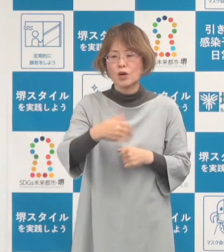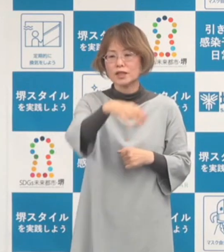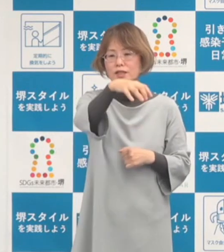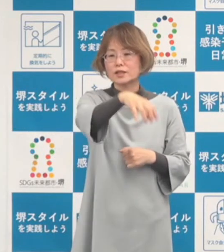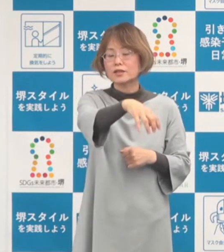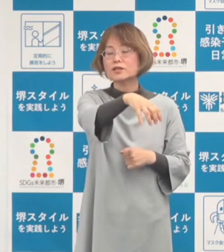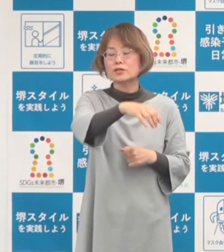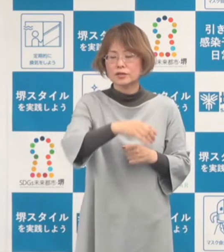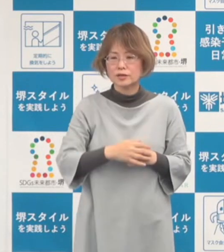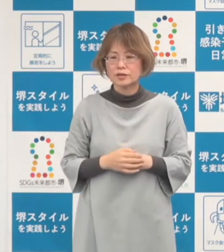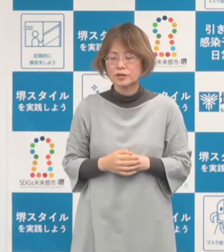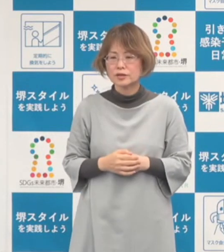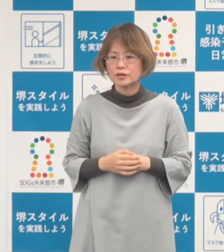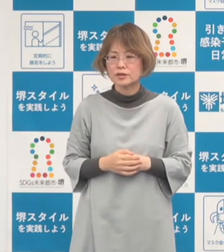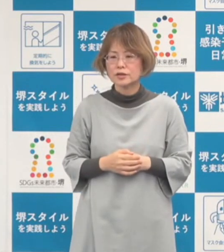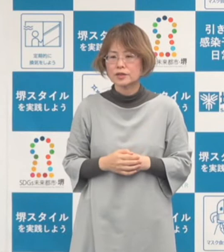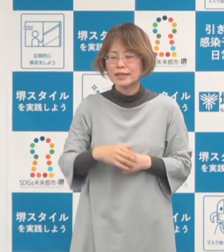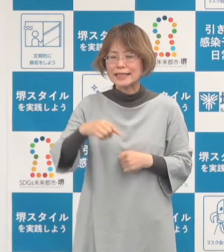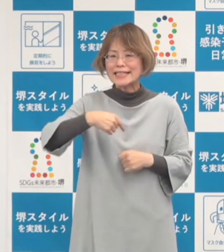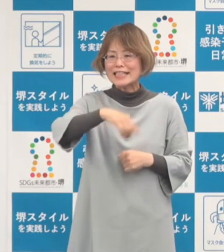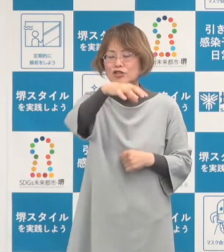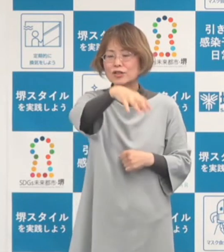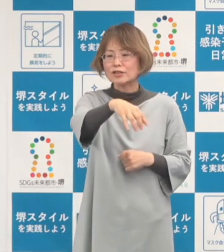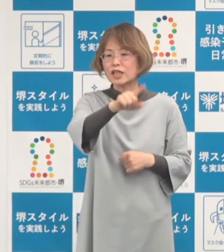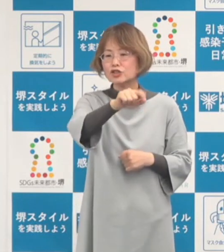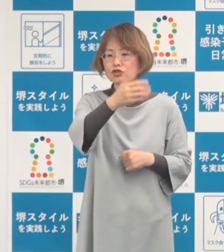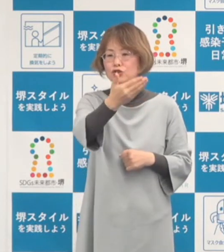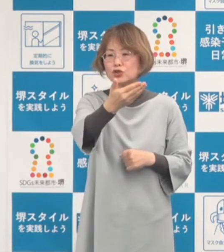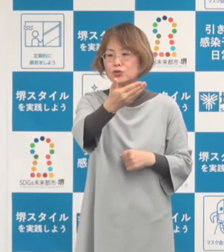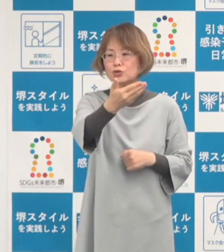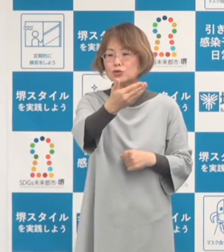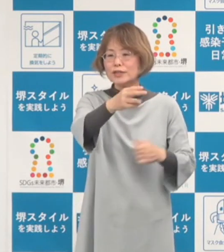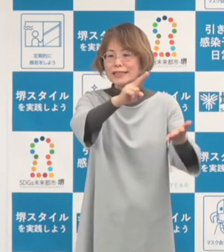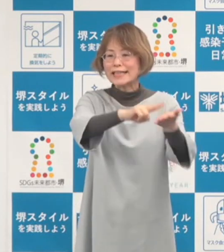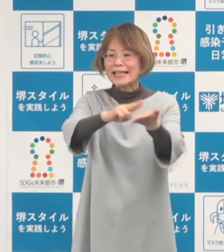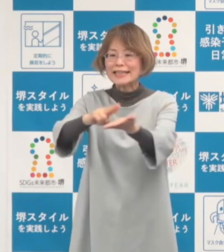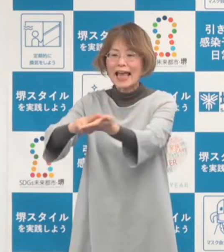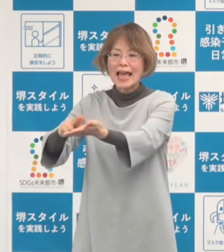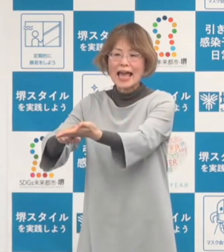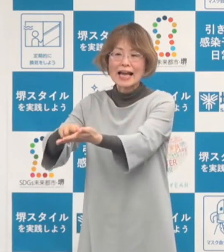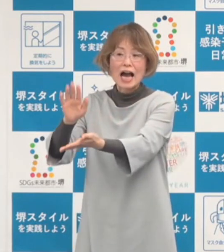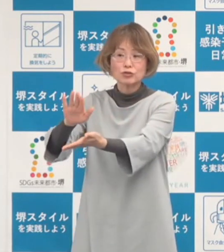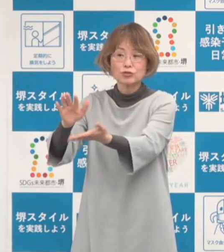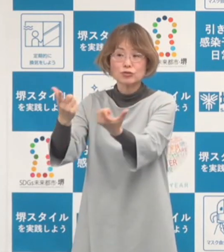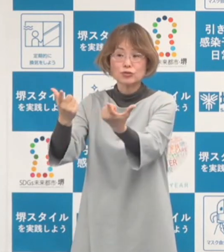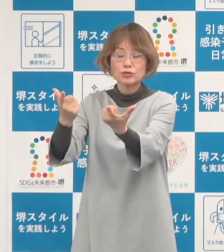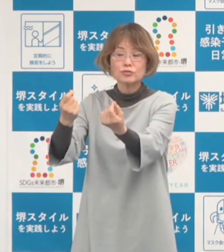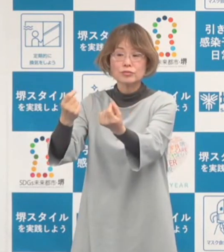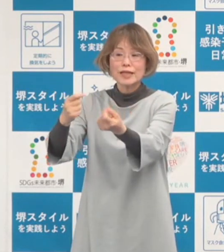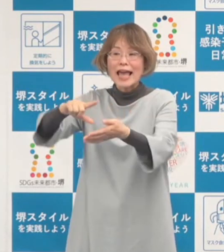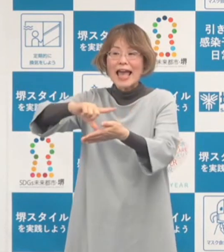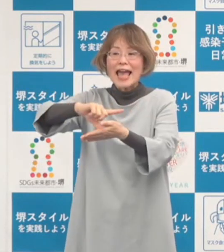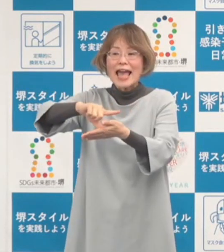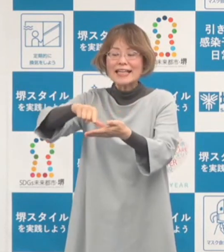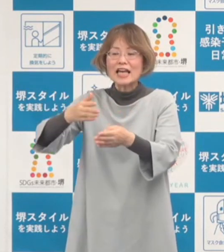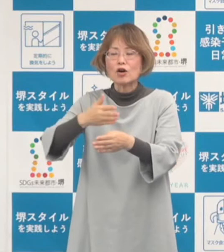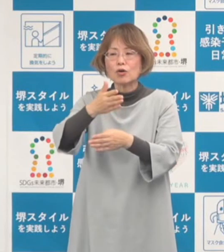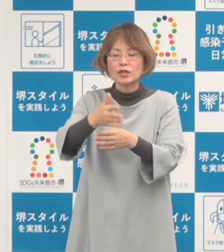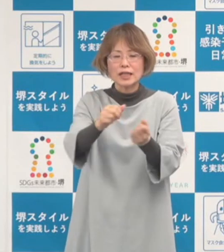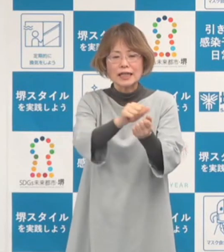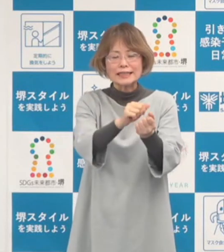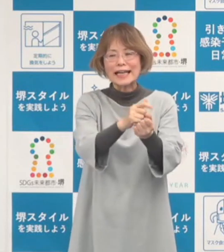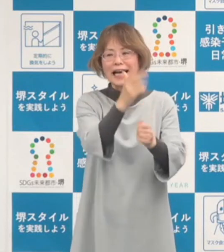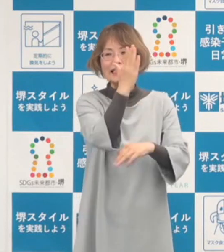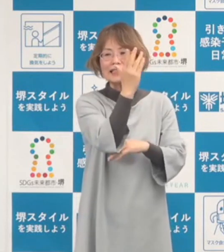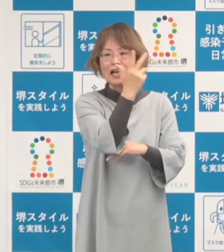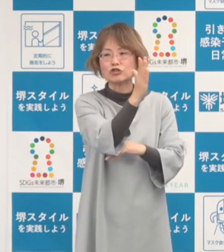に空いてある19の行き先に限定されると。そのエリアを超えて、ね、例えば堺市役所前まで